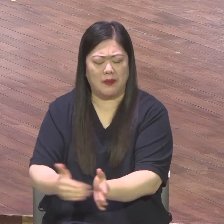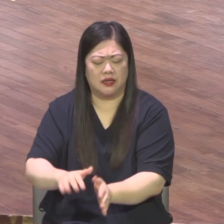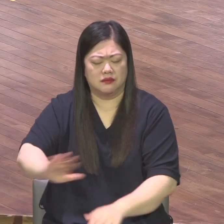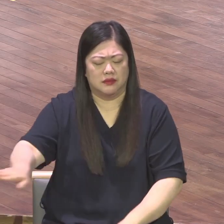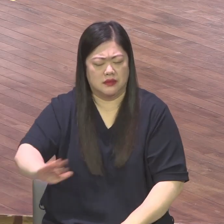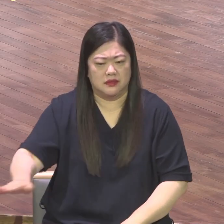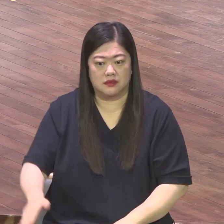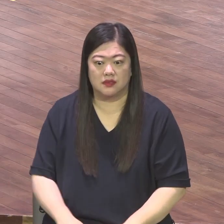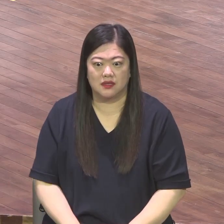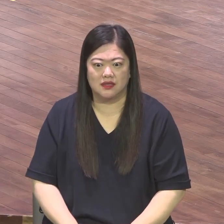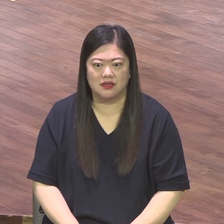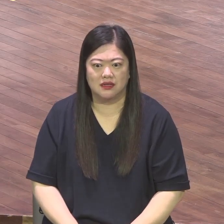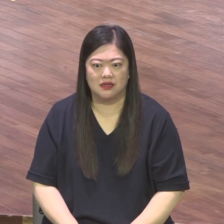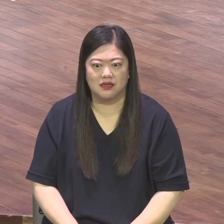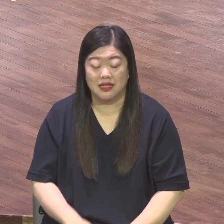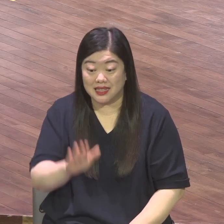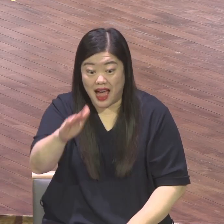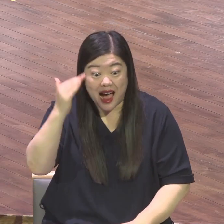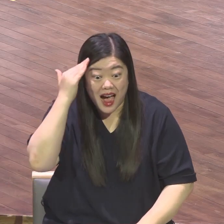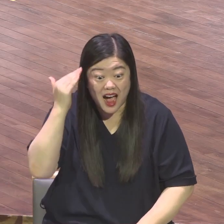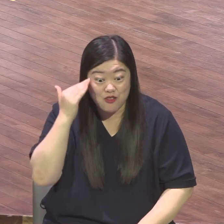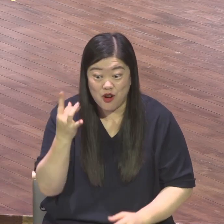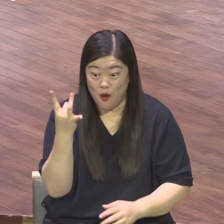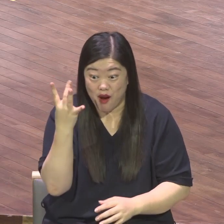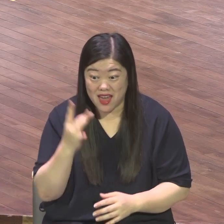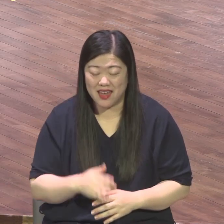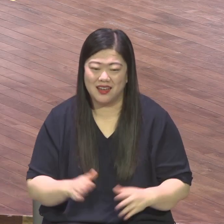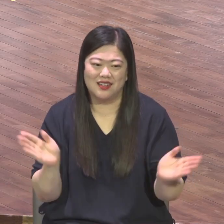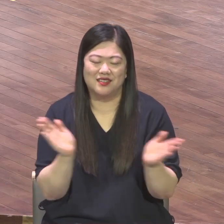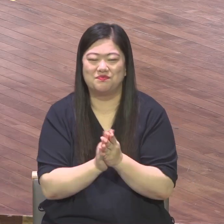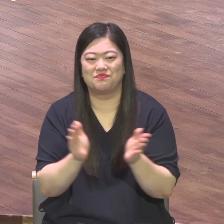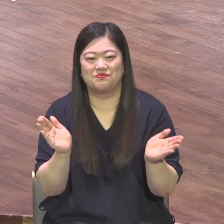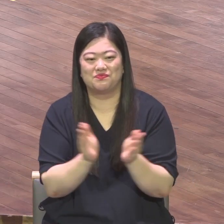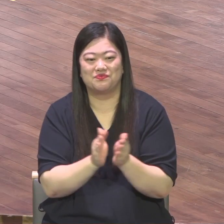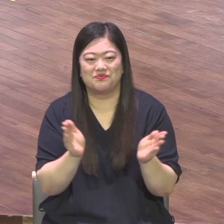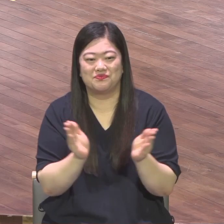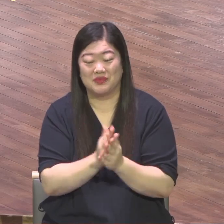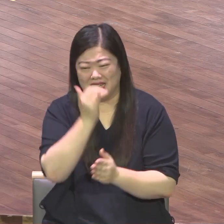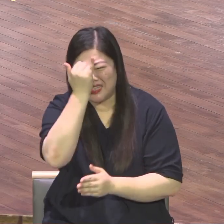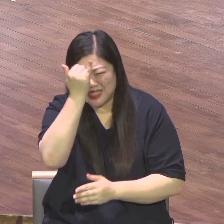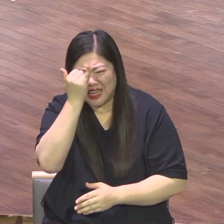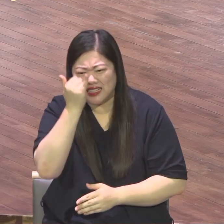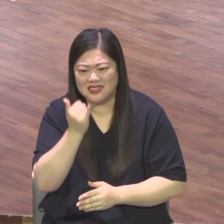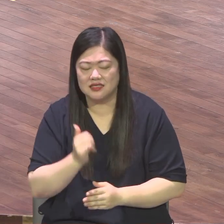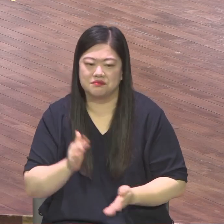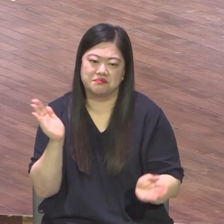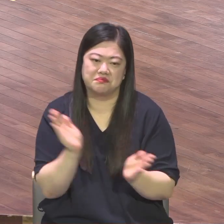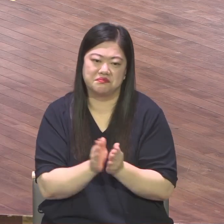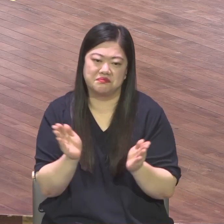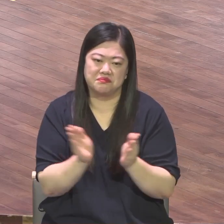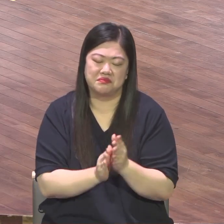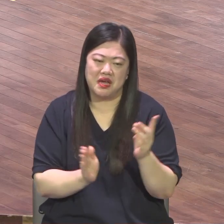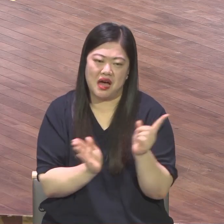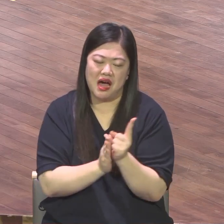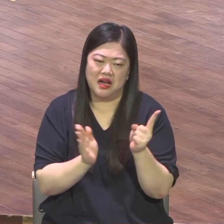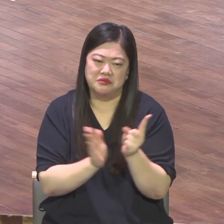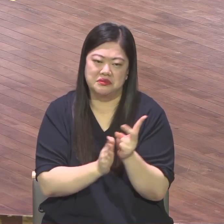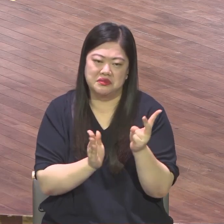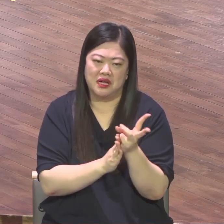한국 사람 박수 안 칩니다. 박수 치봤자 네다섯 번 치고 끝내지. 무슨 북한도 아니고 뭐 계속